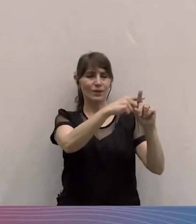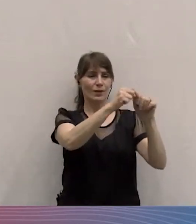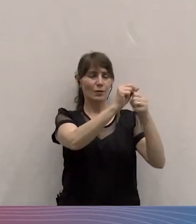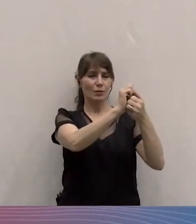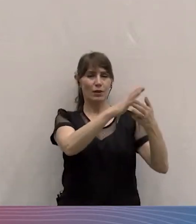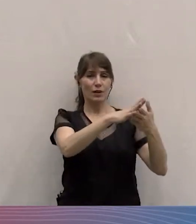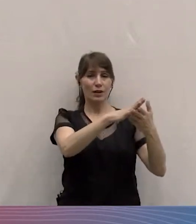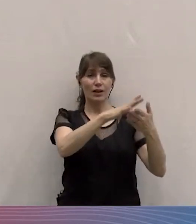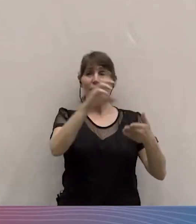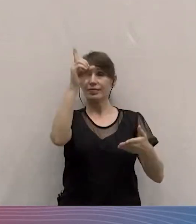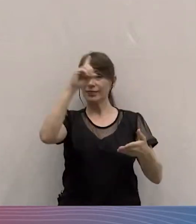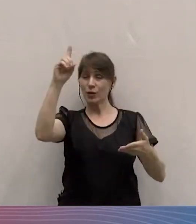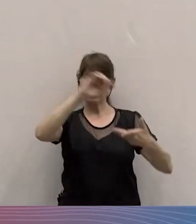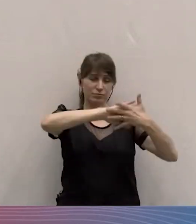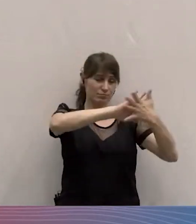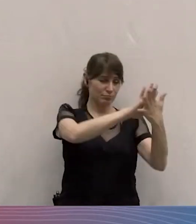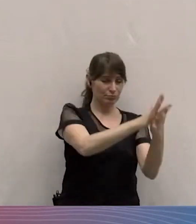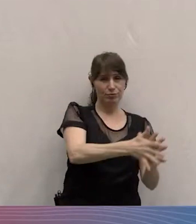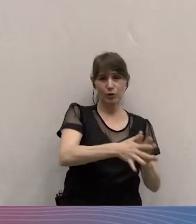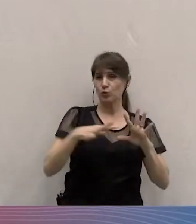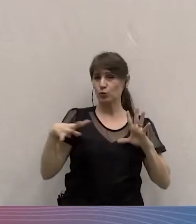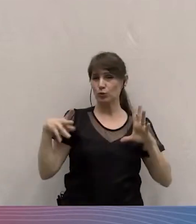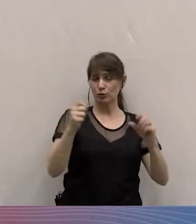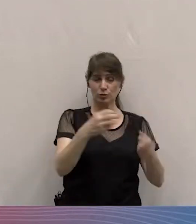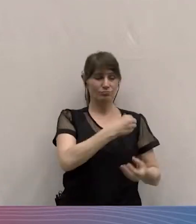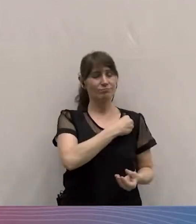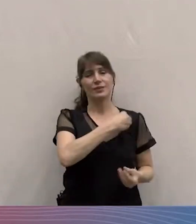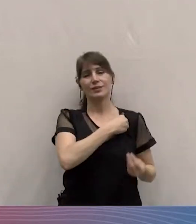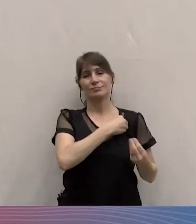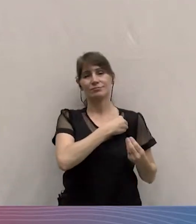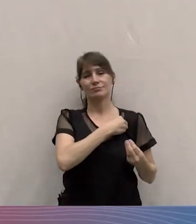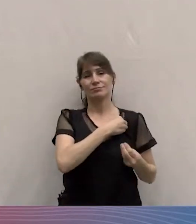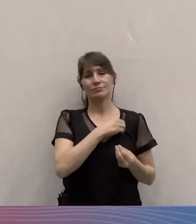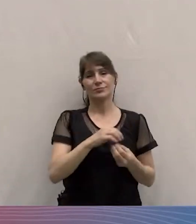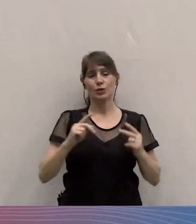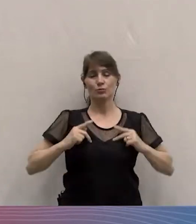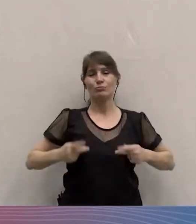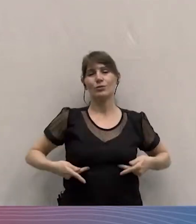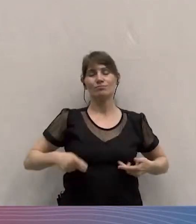destruiu Deus na carne o pecado.